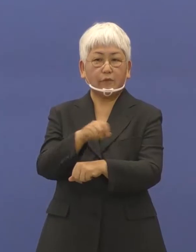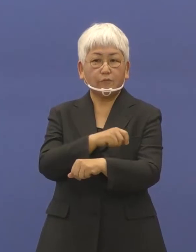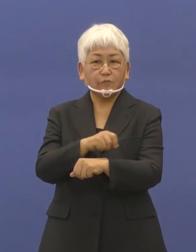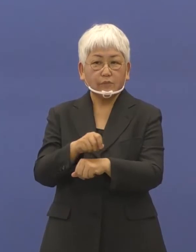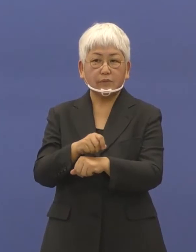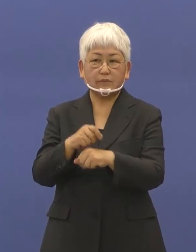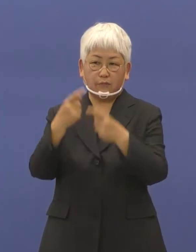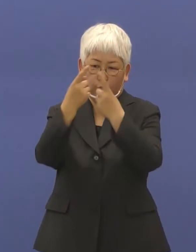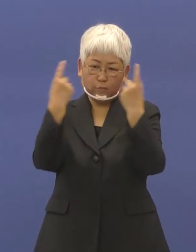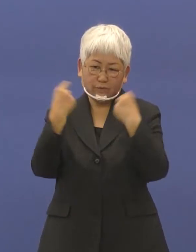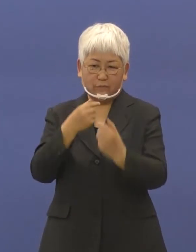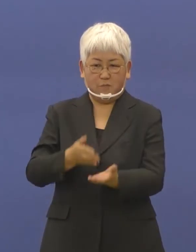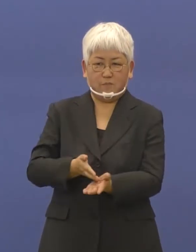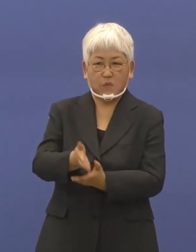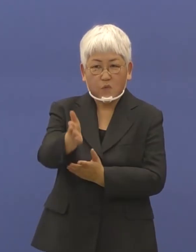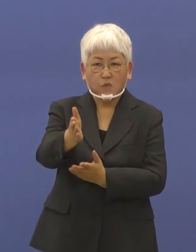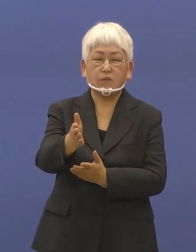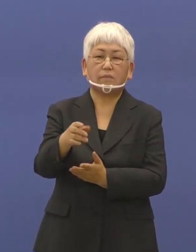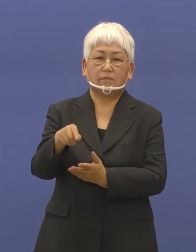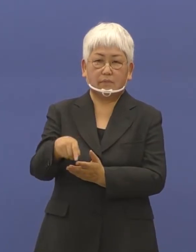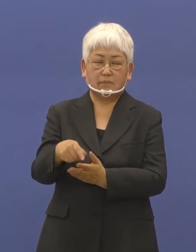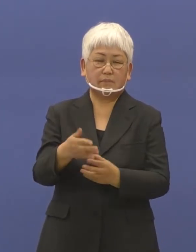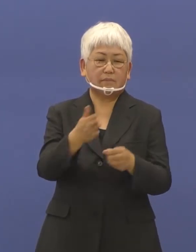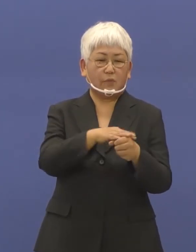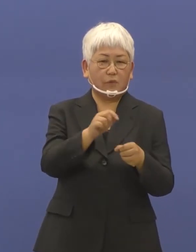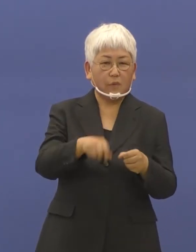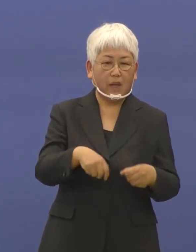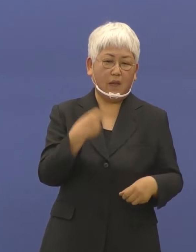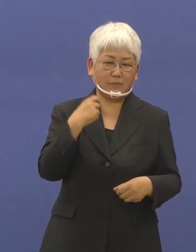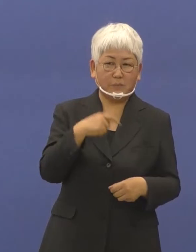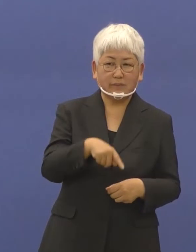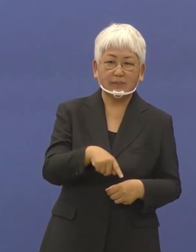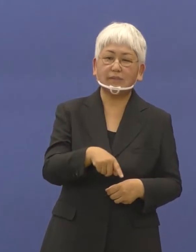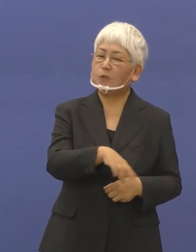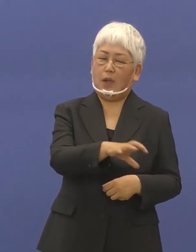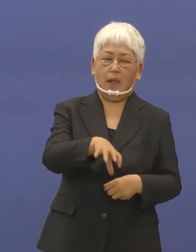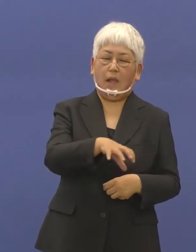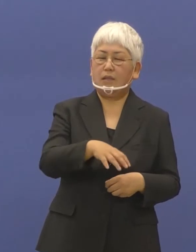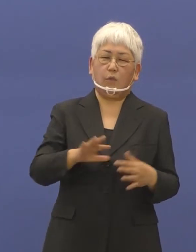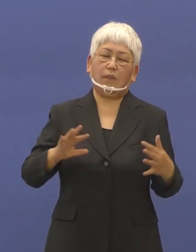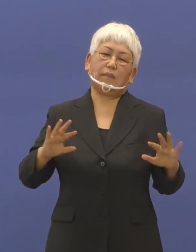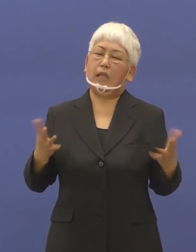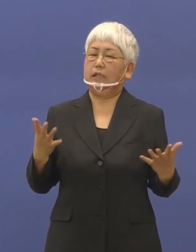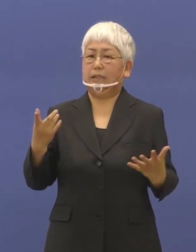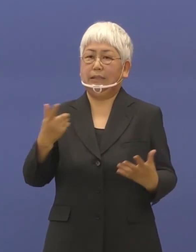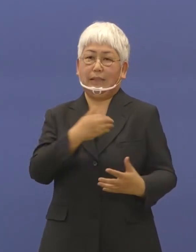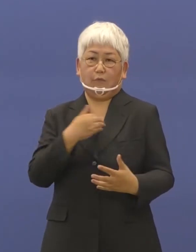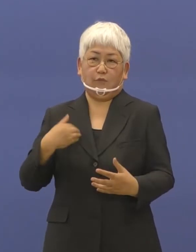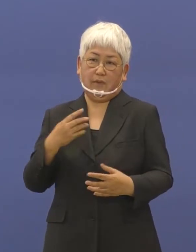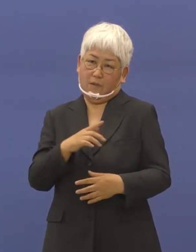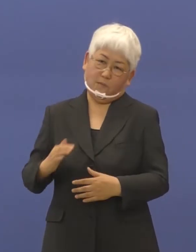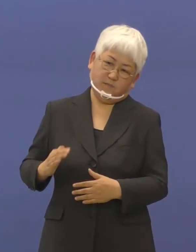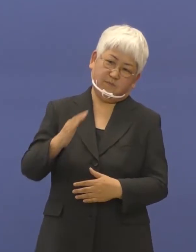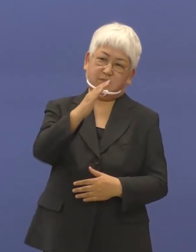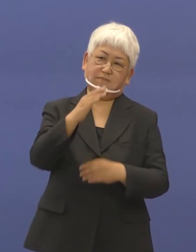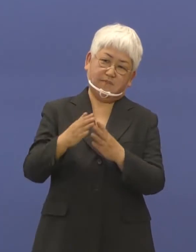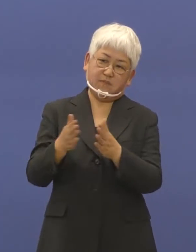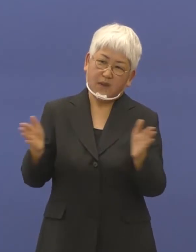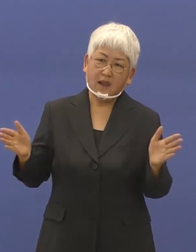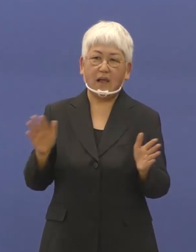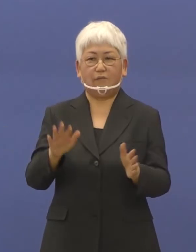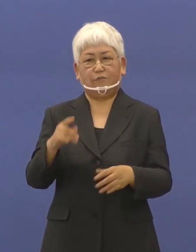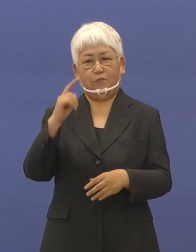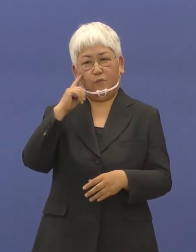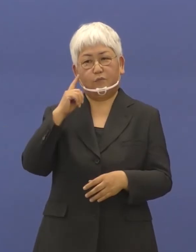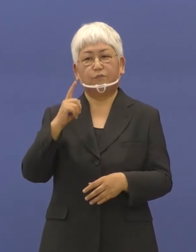で、むしろこう盛岡や県南にないようなそれ以上の可能性が広がっているっていうところは、まあ、あるんですけれ